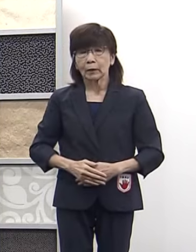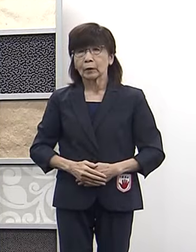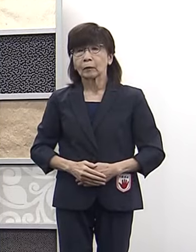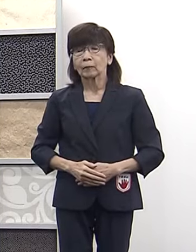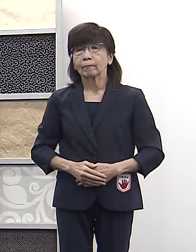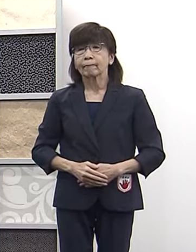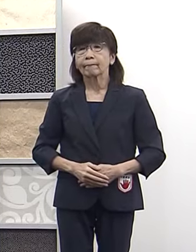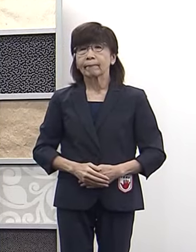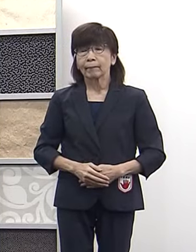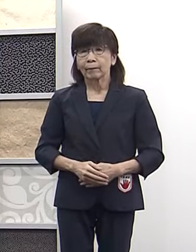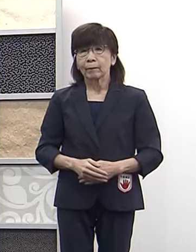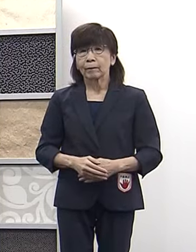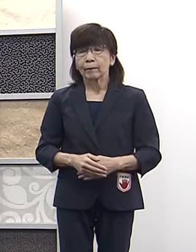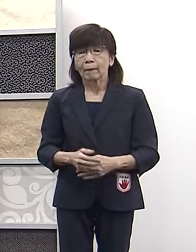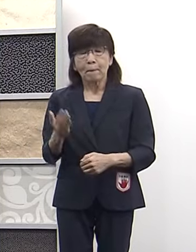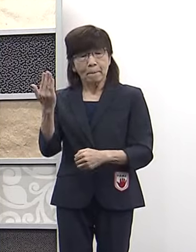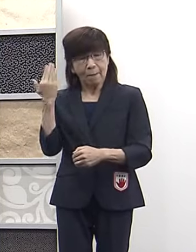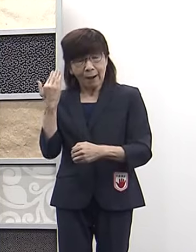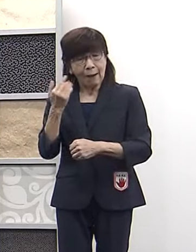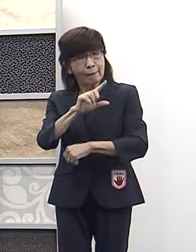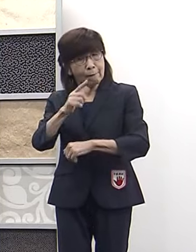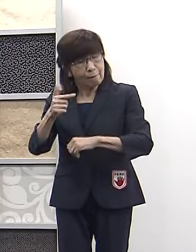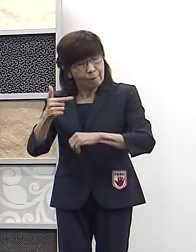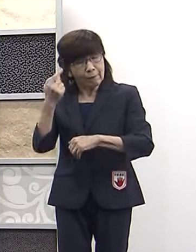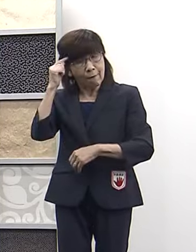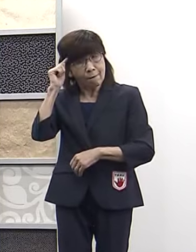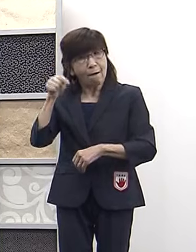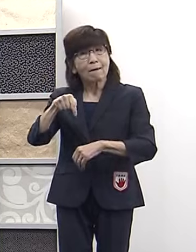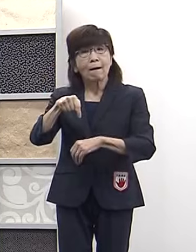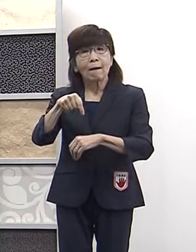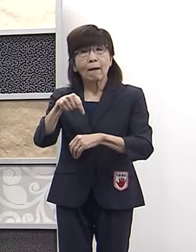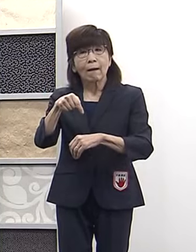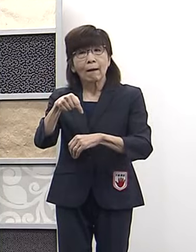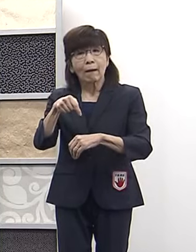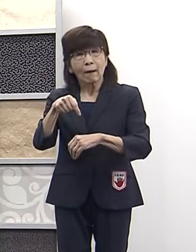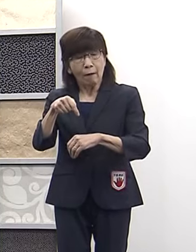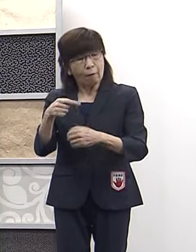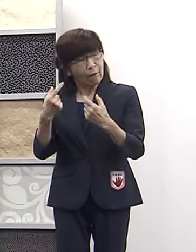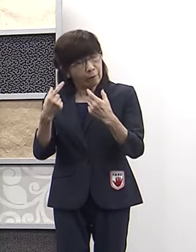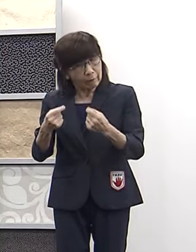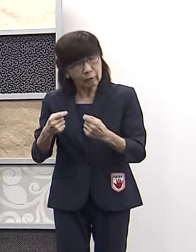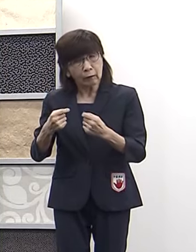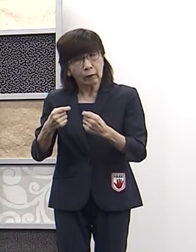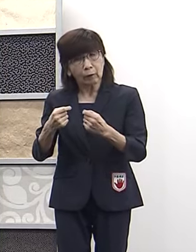これまで取り組むべき施策は進めてきているところではあり